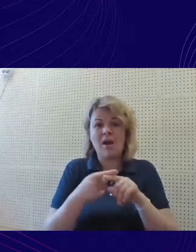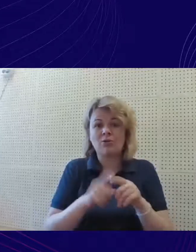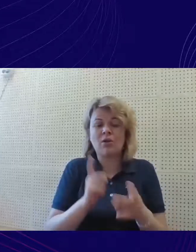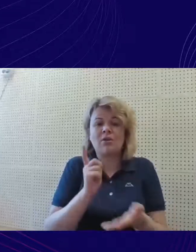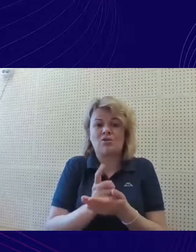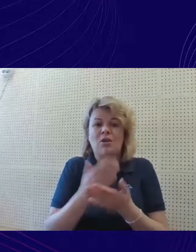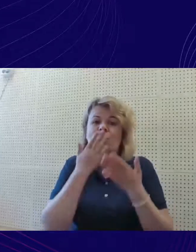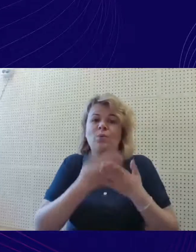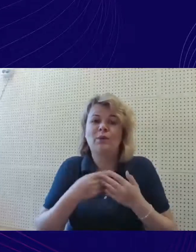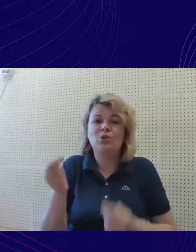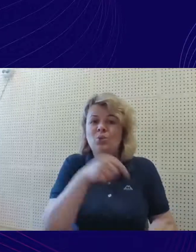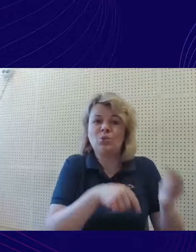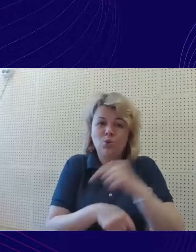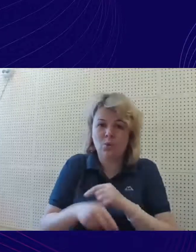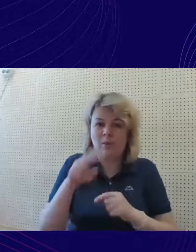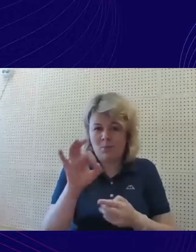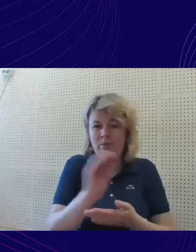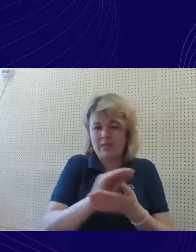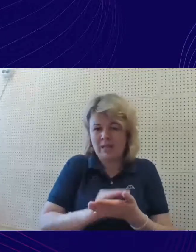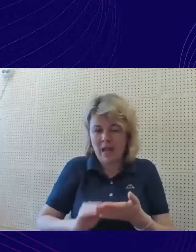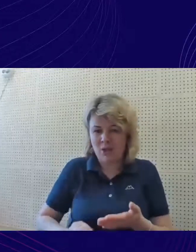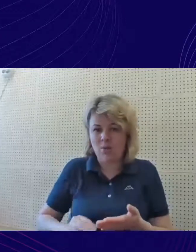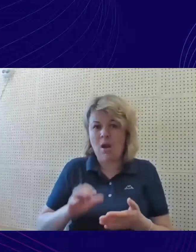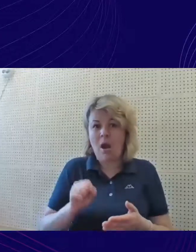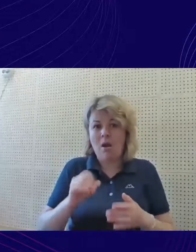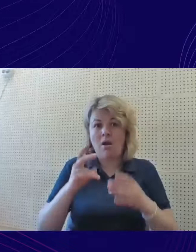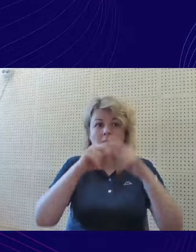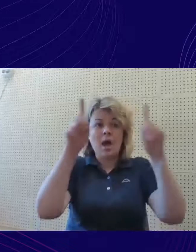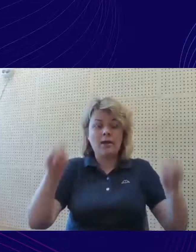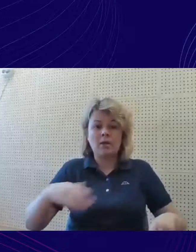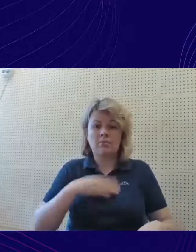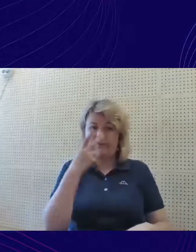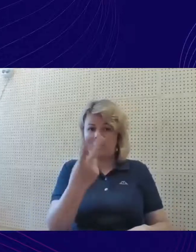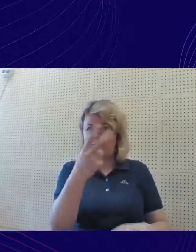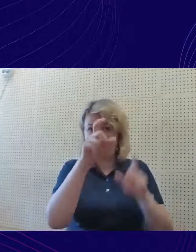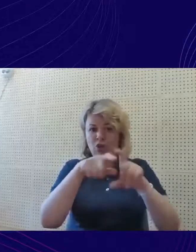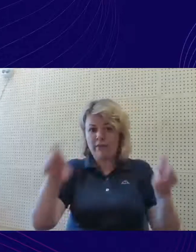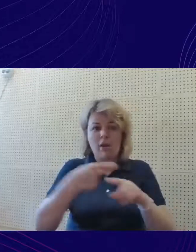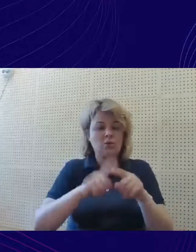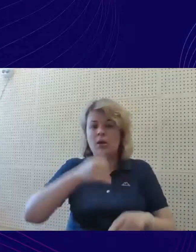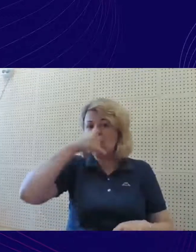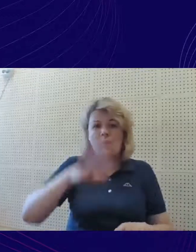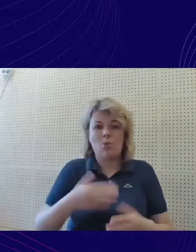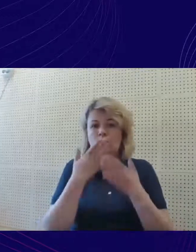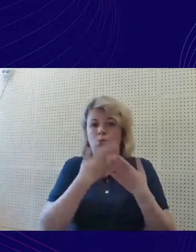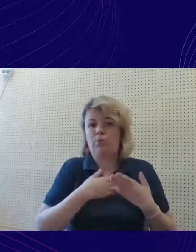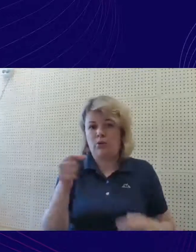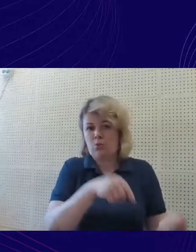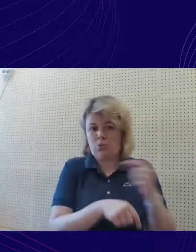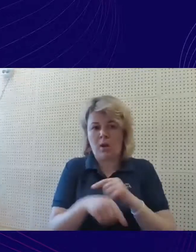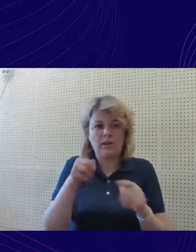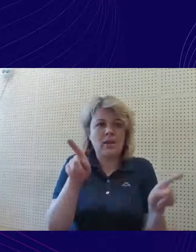сюжету, а на экране два человека, которые не могут друг друга любить. Они настолько из разной эпохи, разной